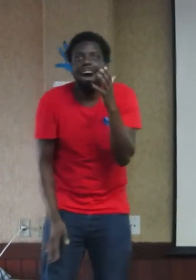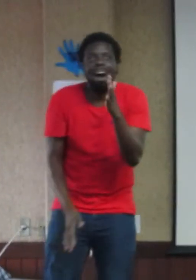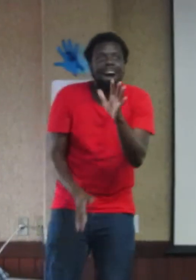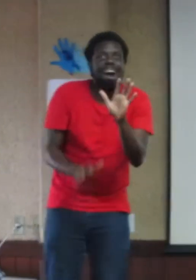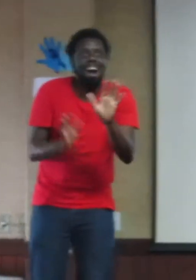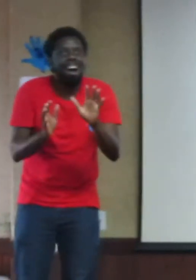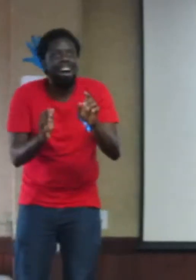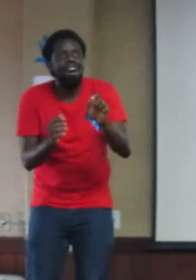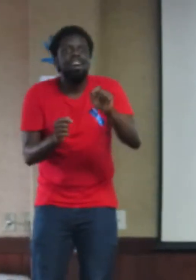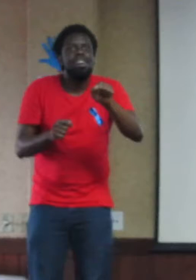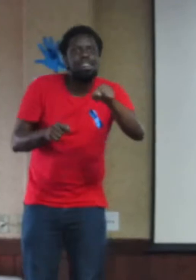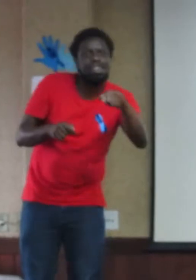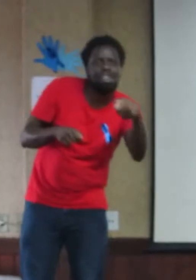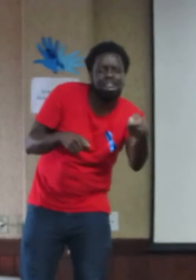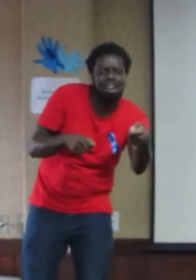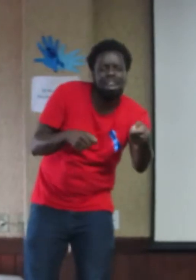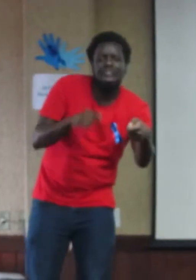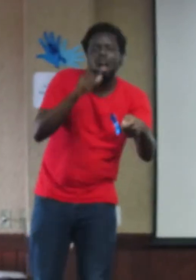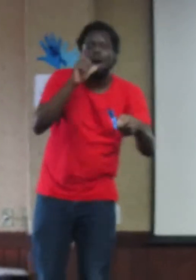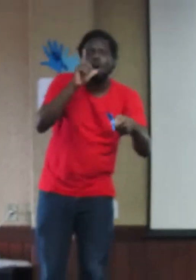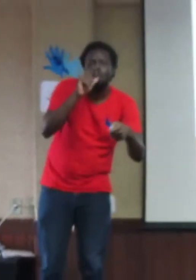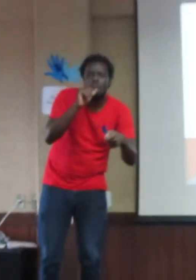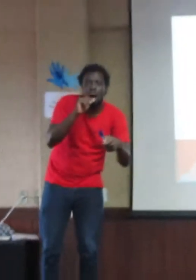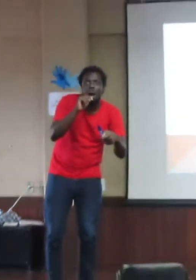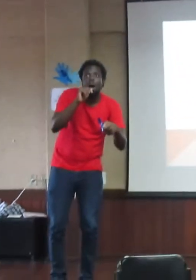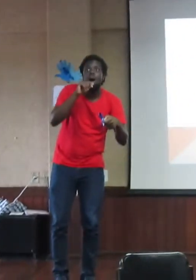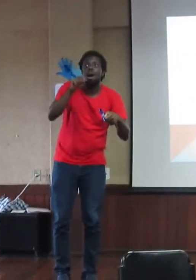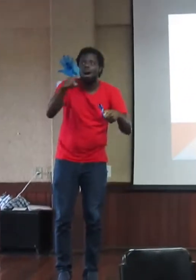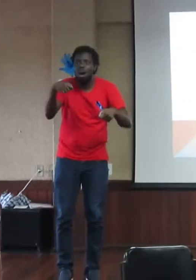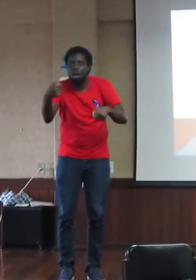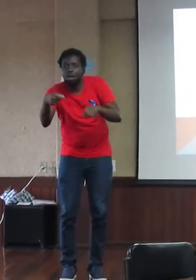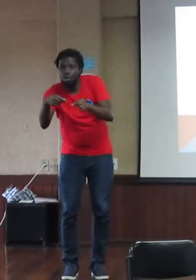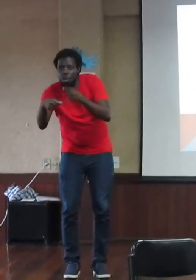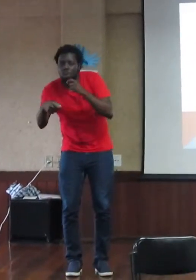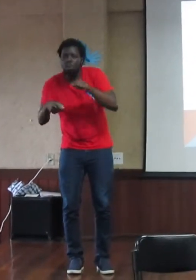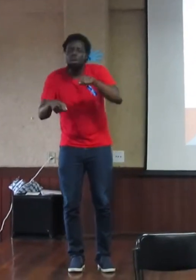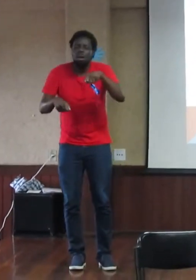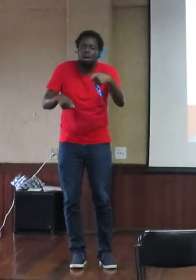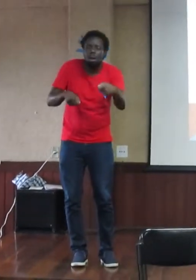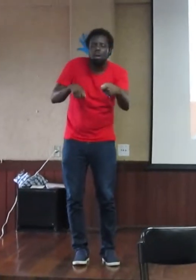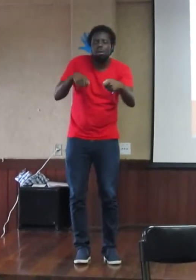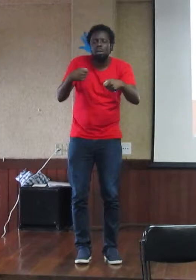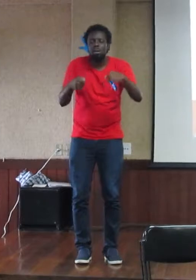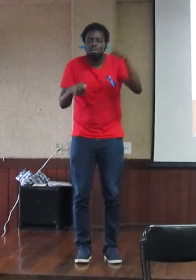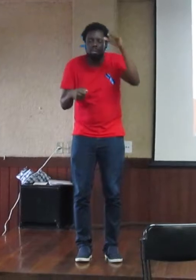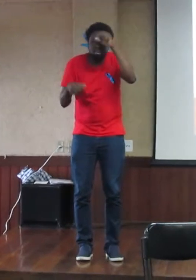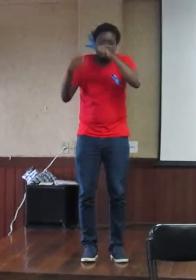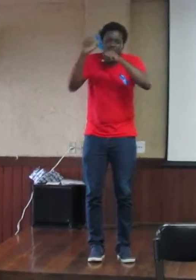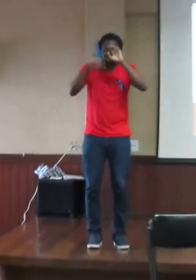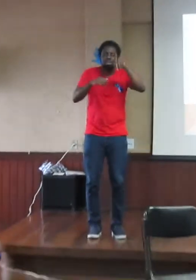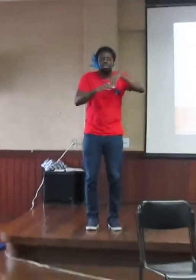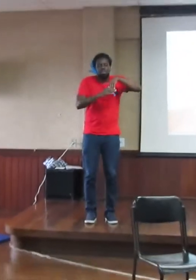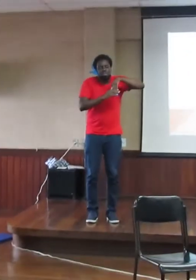língua de sinais, e isso para mim foi assim tão gratificante. E aí fui vendo os sinais, água,